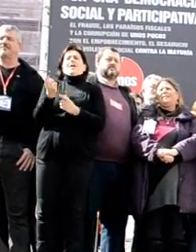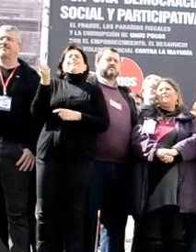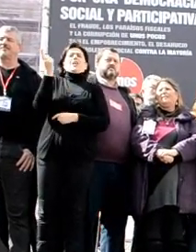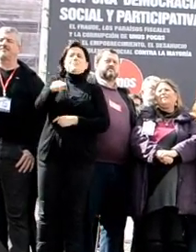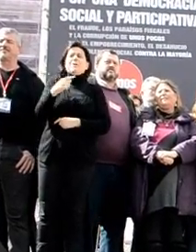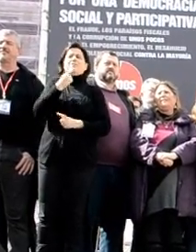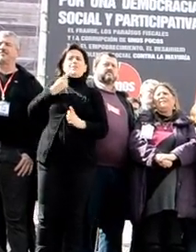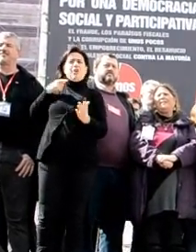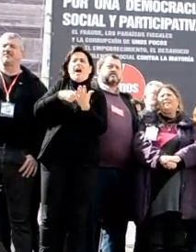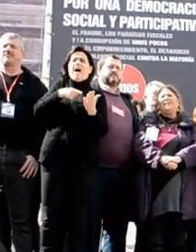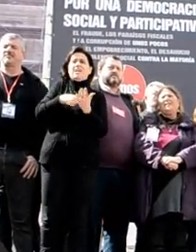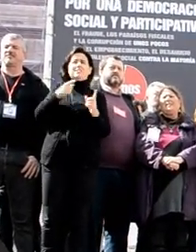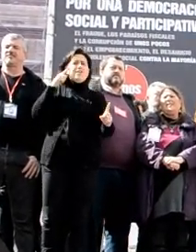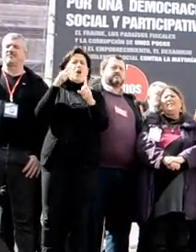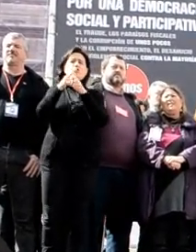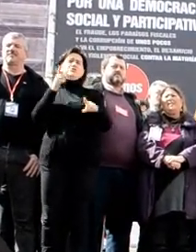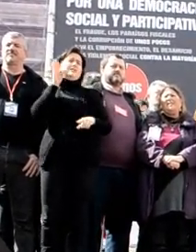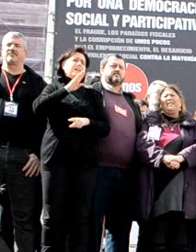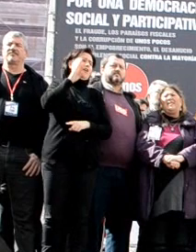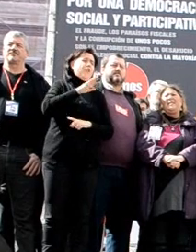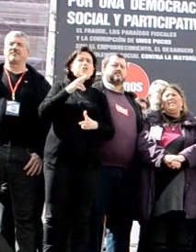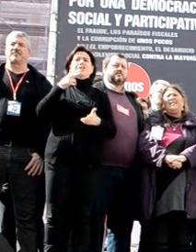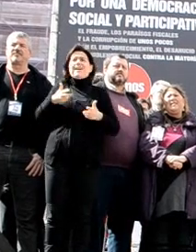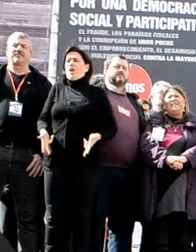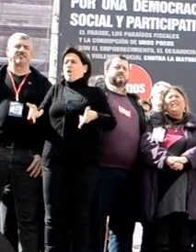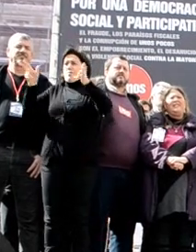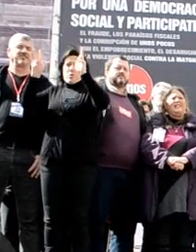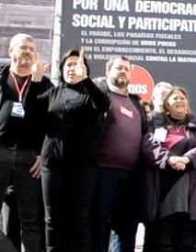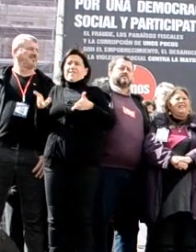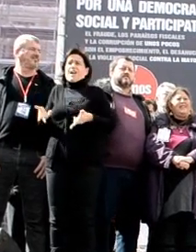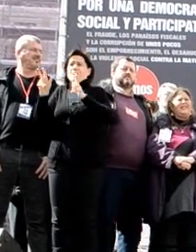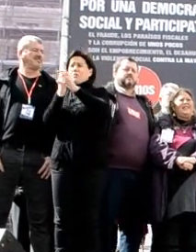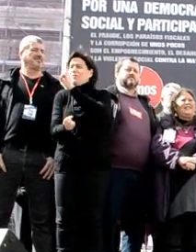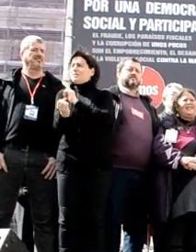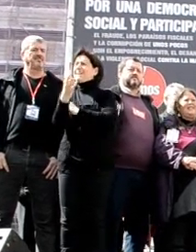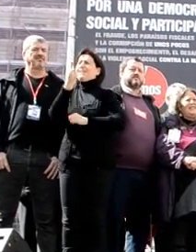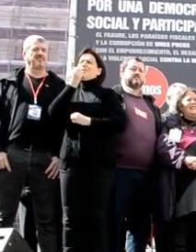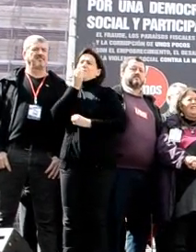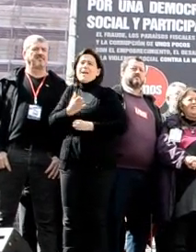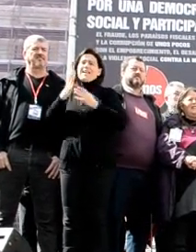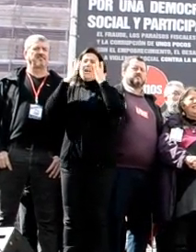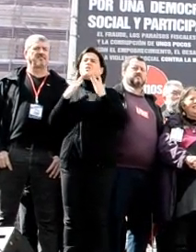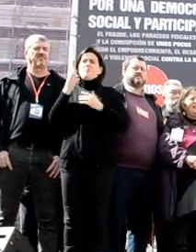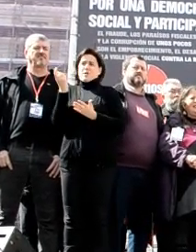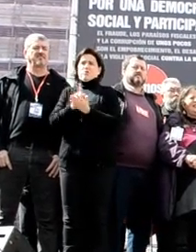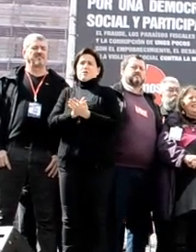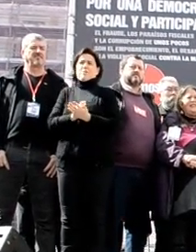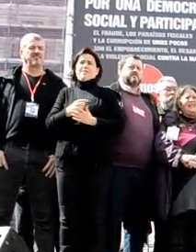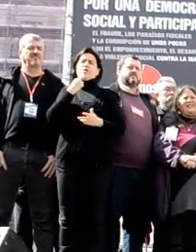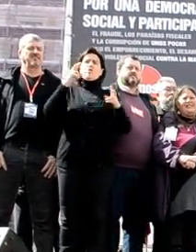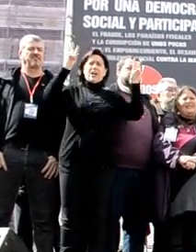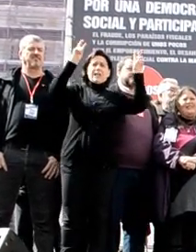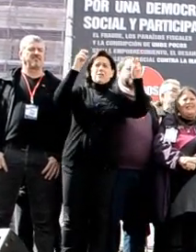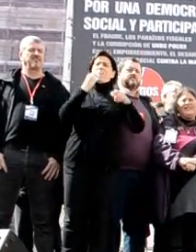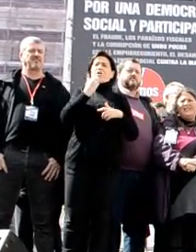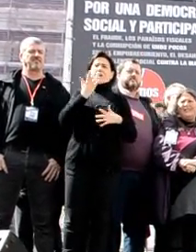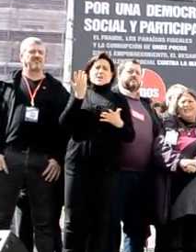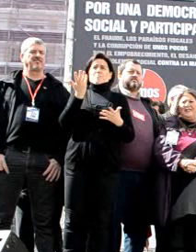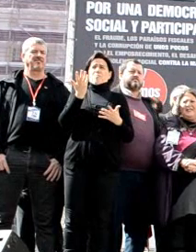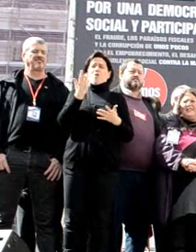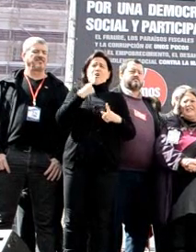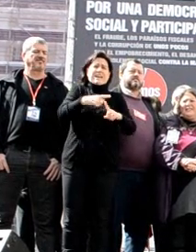corrupción y por la regeneración de la democracia. El escándalo de los sueldos y pensiones, al escándalo de los sueldos y